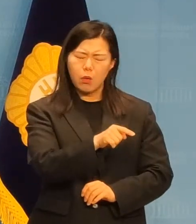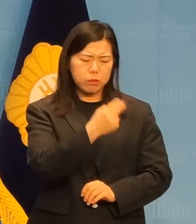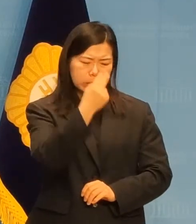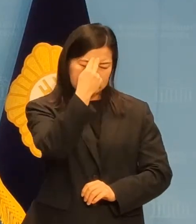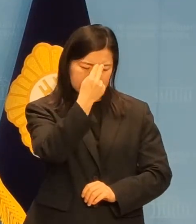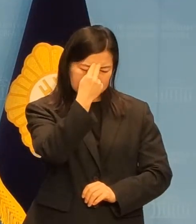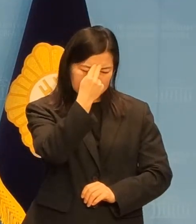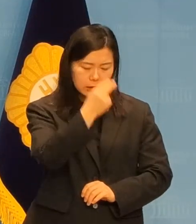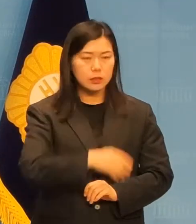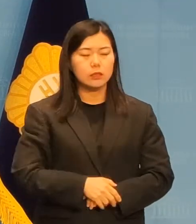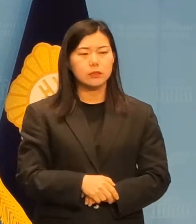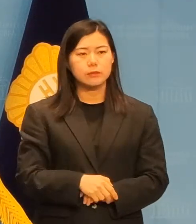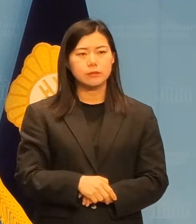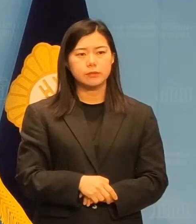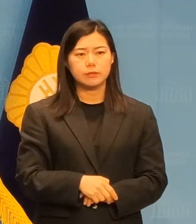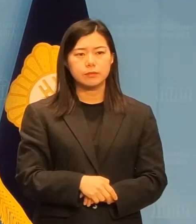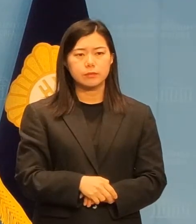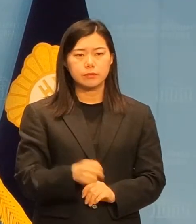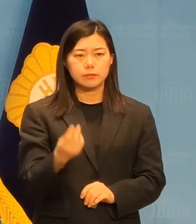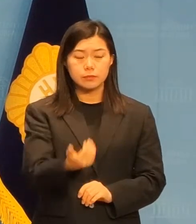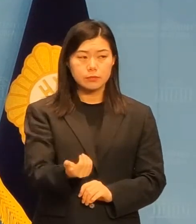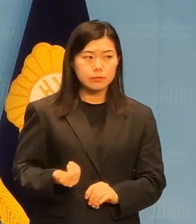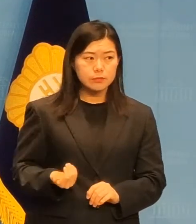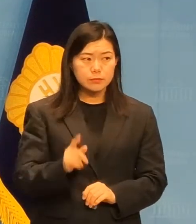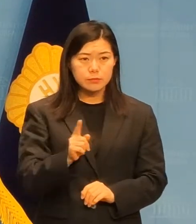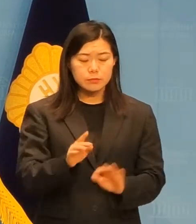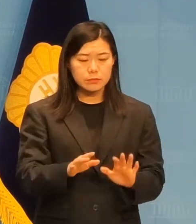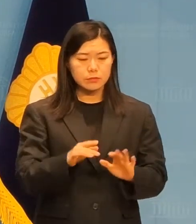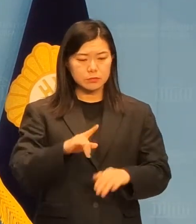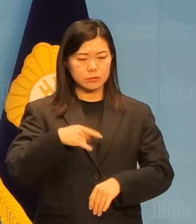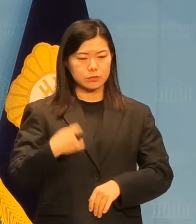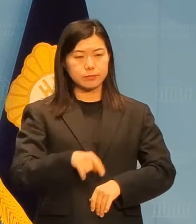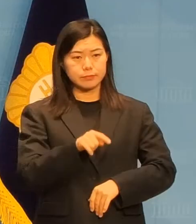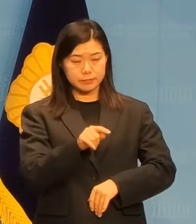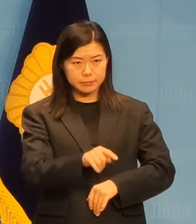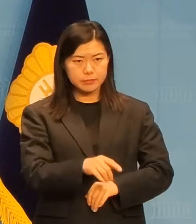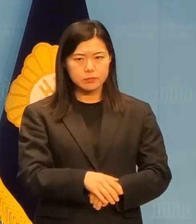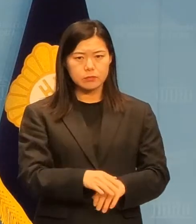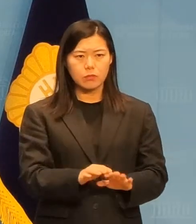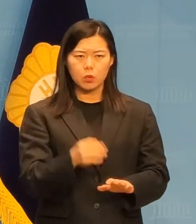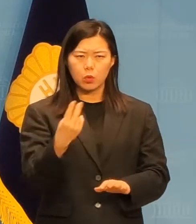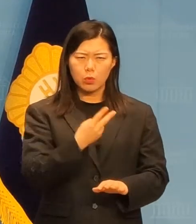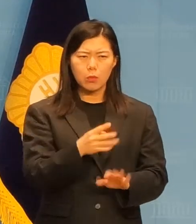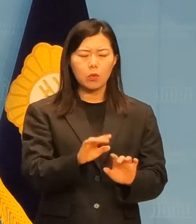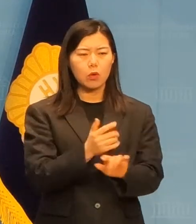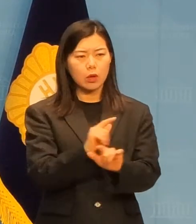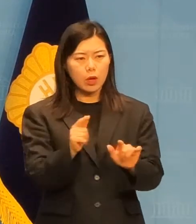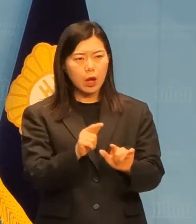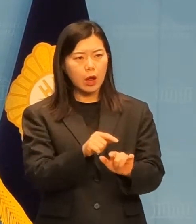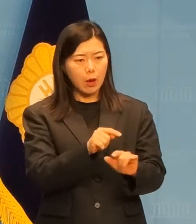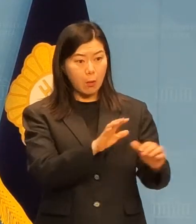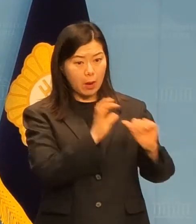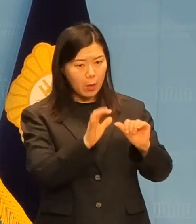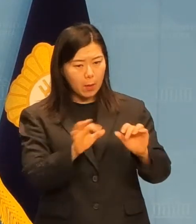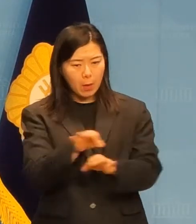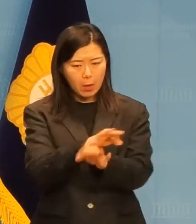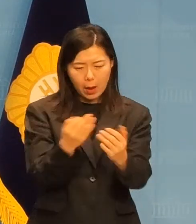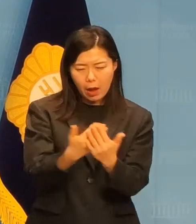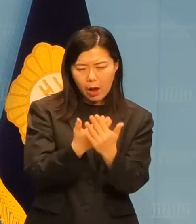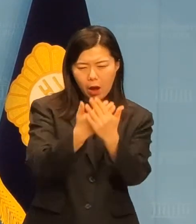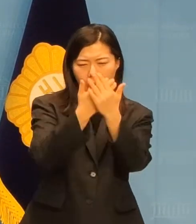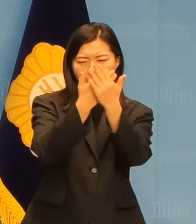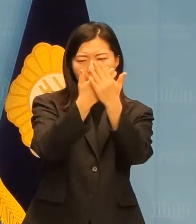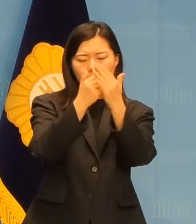됐고, 그 이전에 중국을 통해서 경제를 발전시키고자 했던 많은 기반들이 무너졌고,